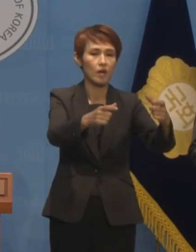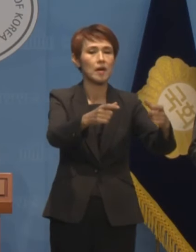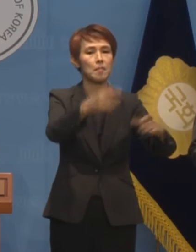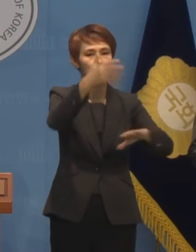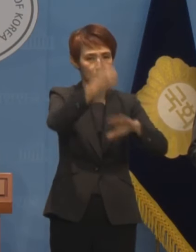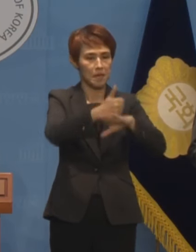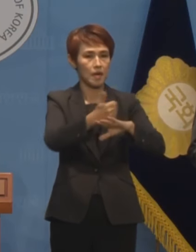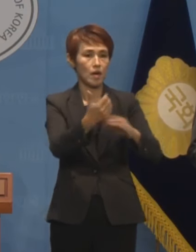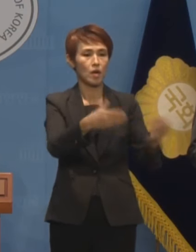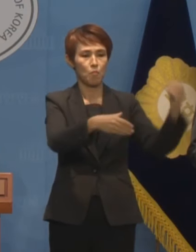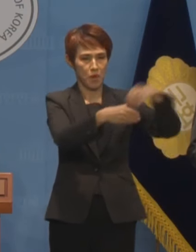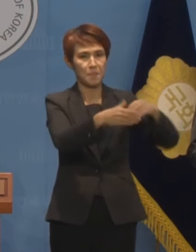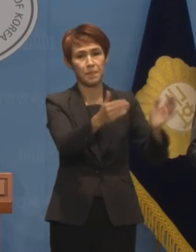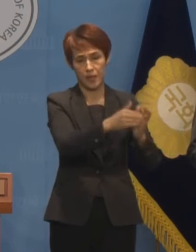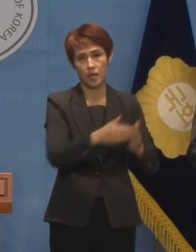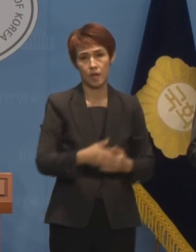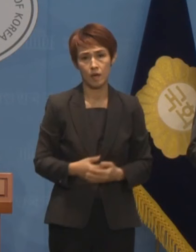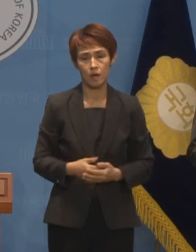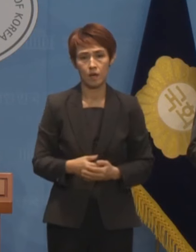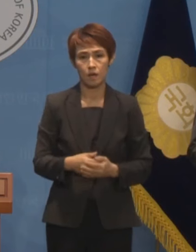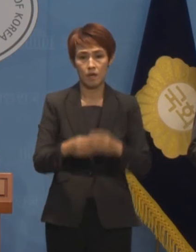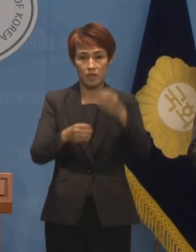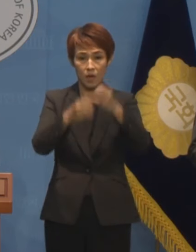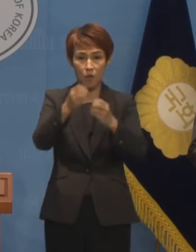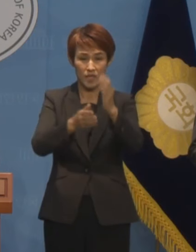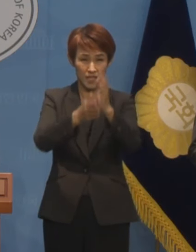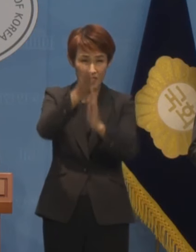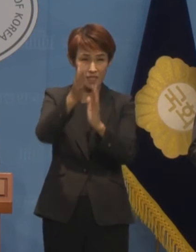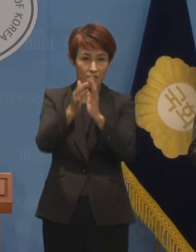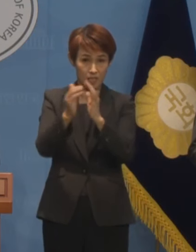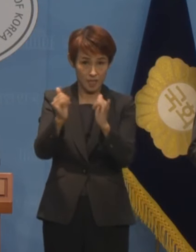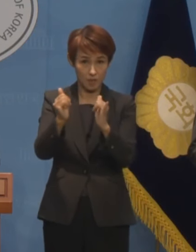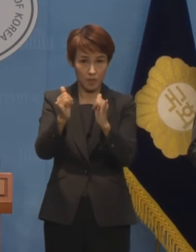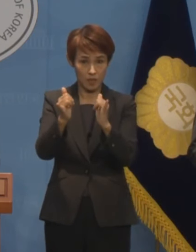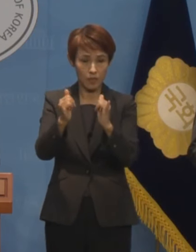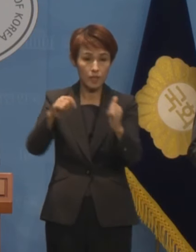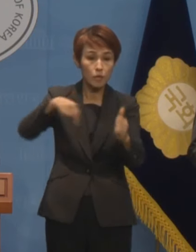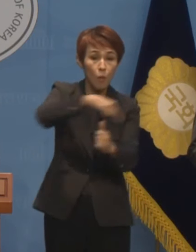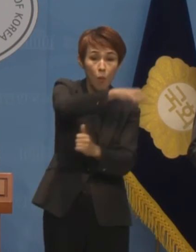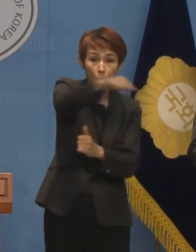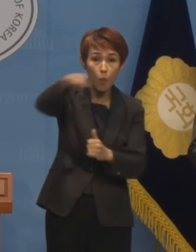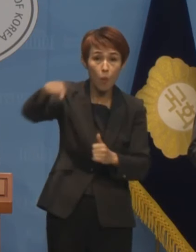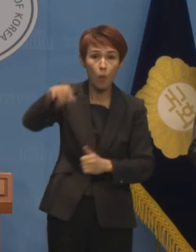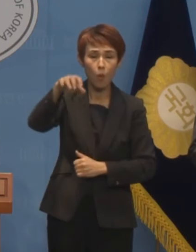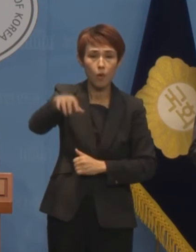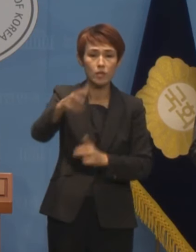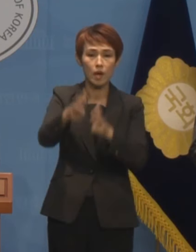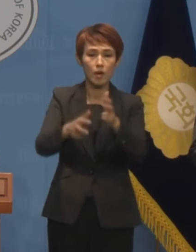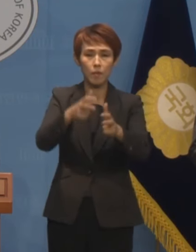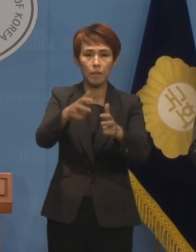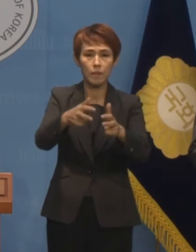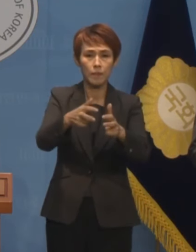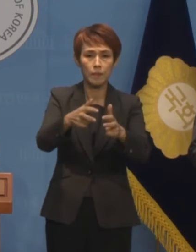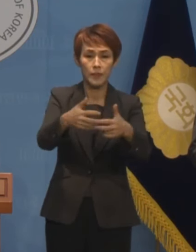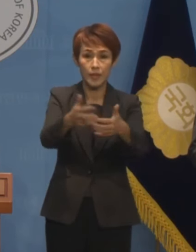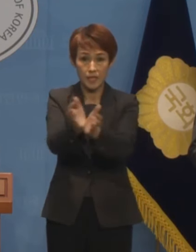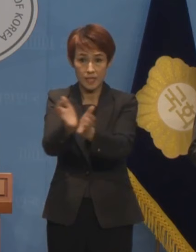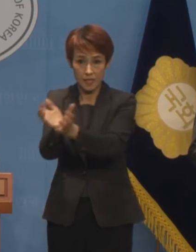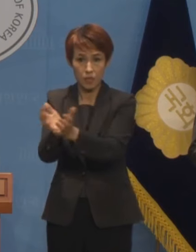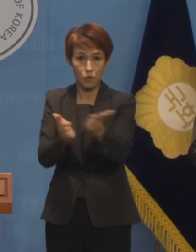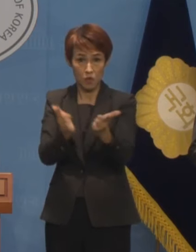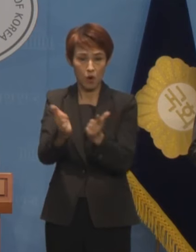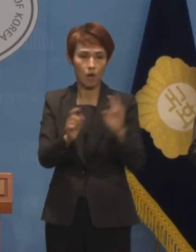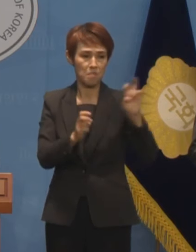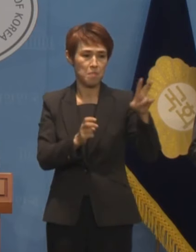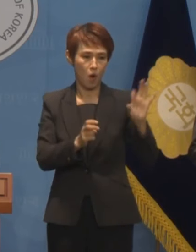부지에 포함되었습니다. 그리고 창원 씨 관계자가 동읍 일대를 포함한 부지의 산단 경계 조정을 명 씨와